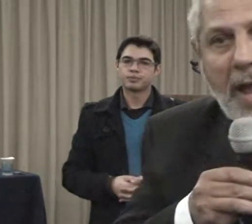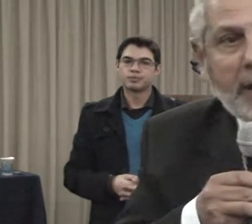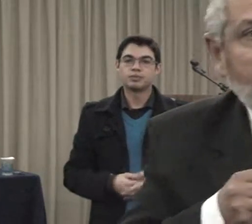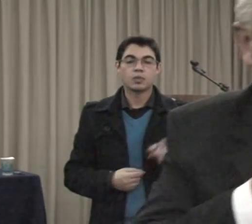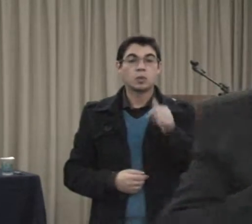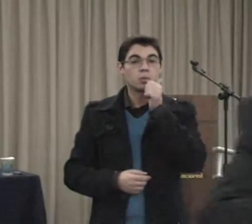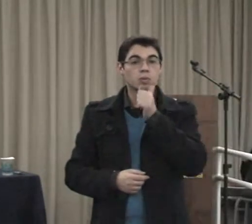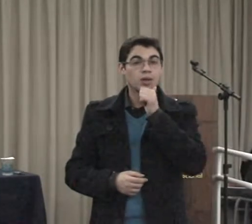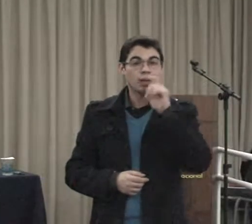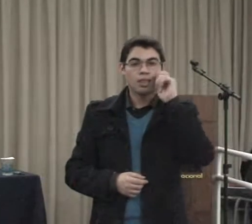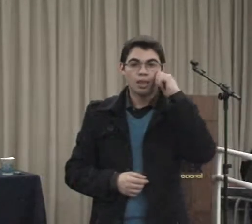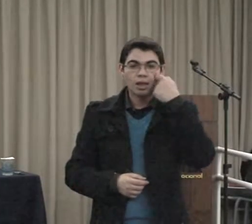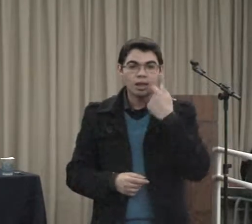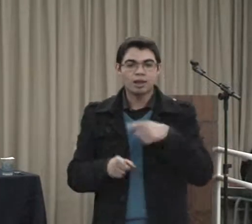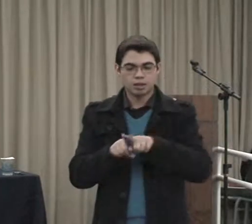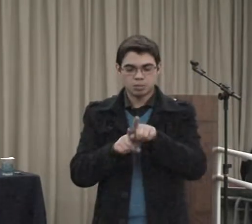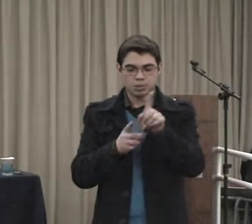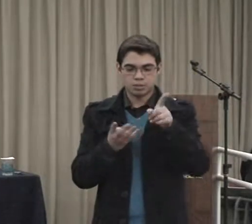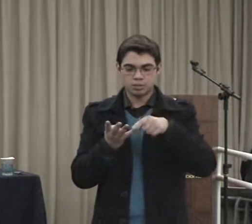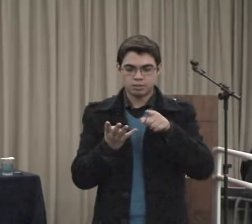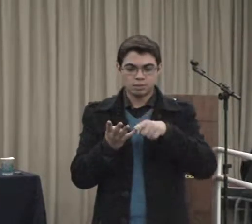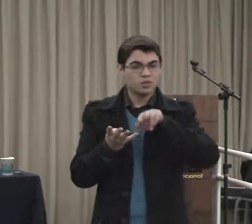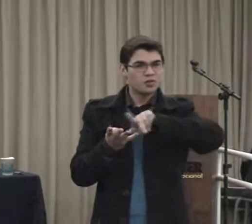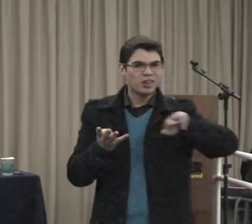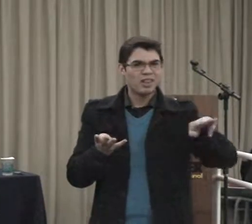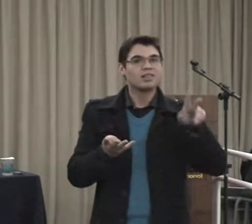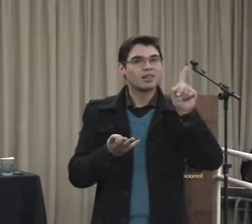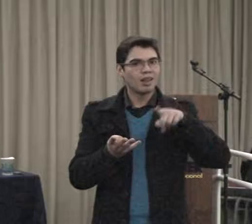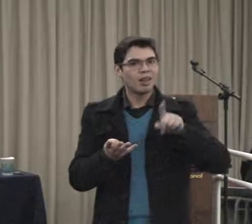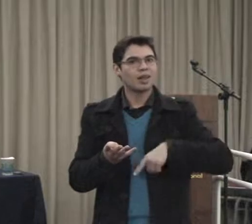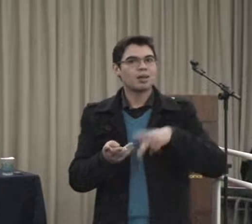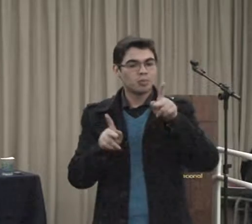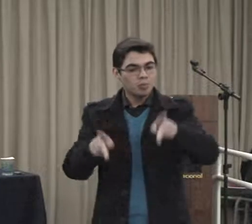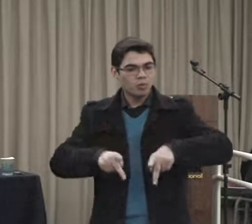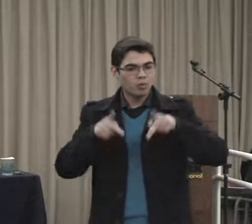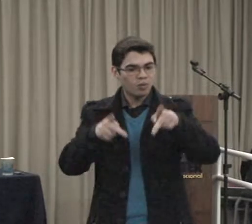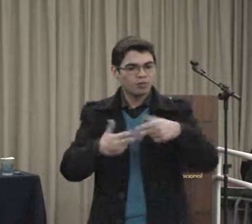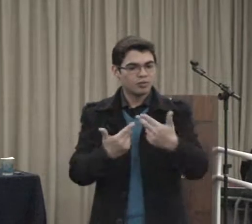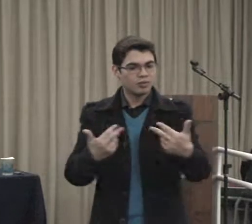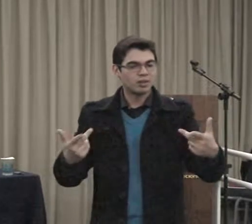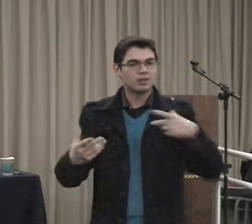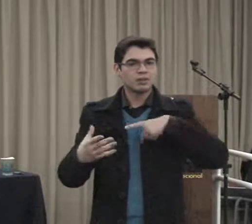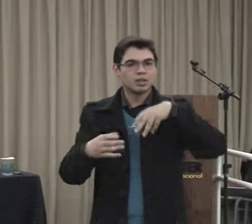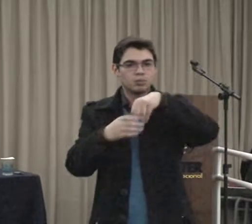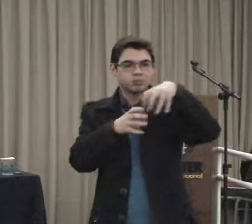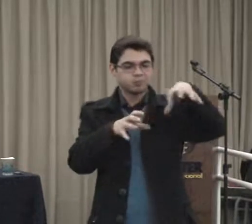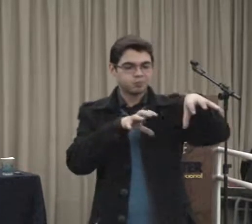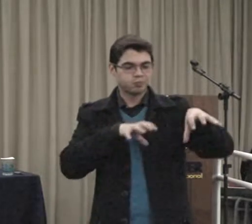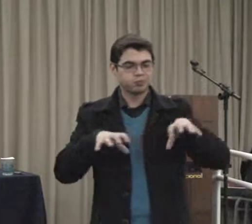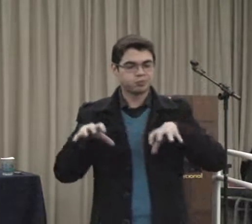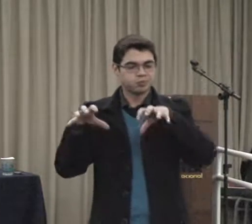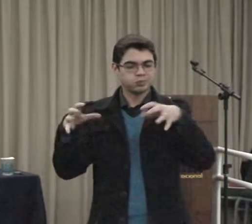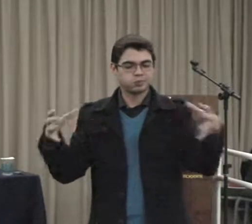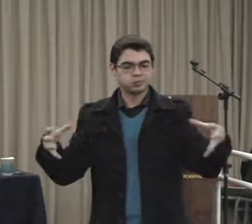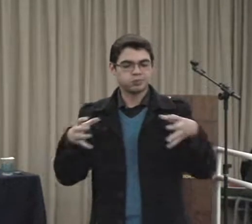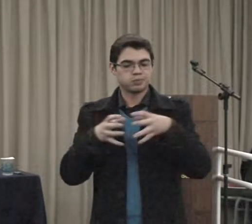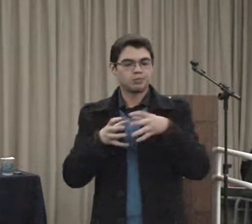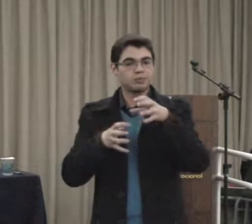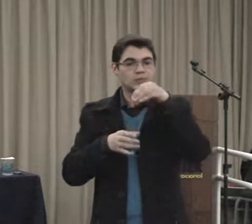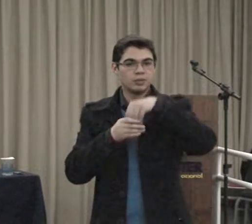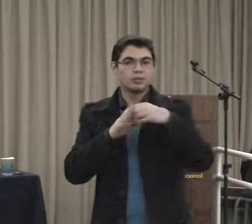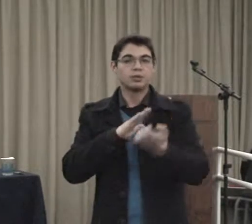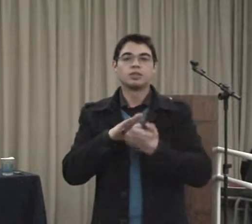da mulher negra, ela fala, enfim, de todas as grandes minorias que estão sendo, de alguma